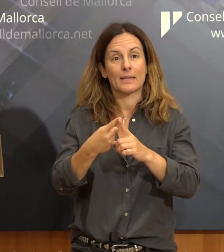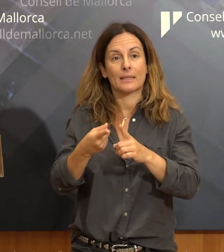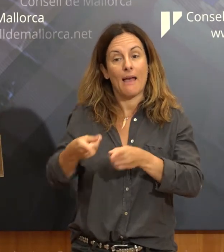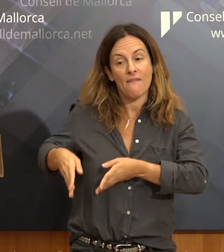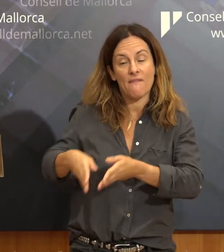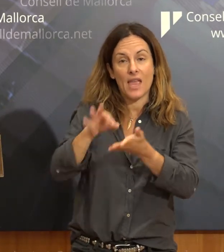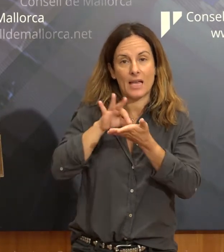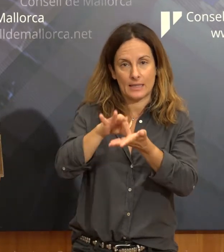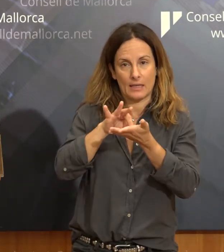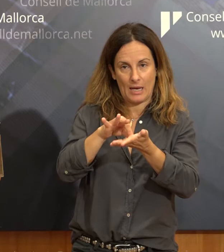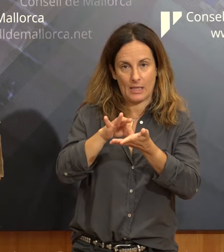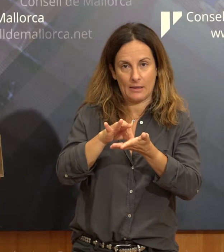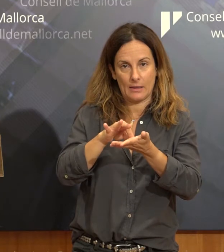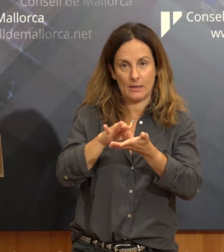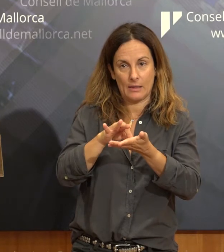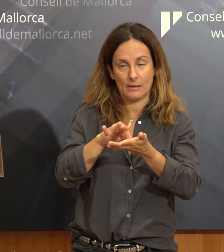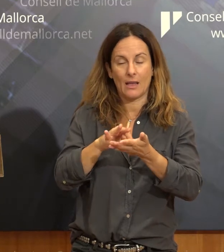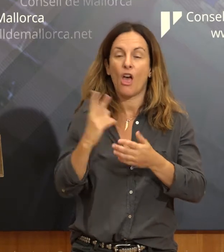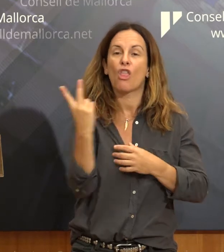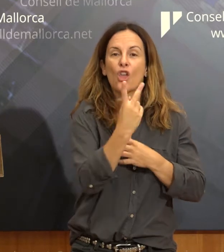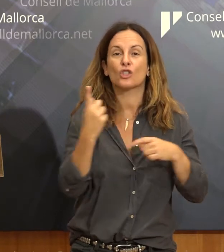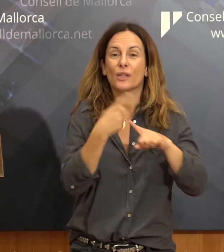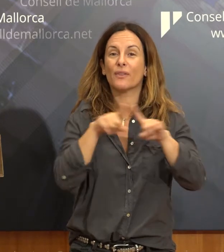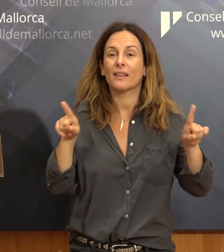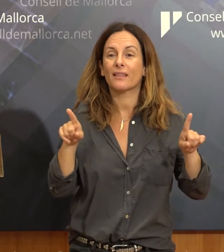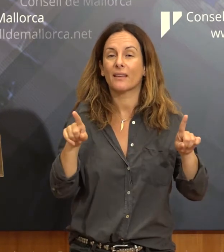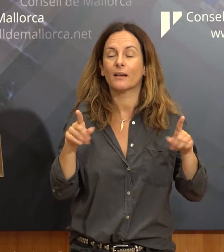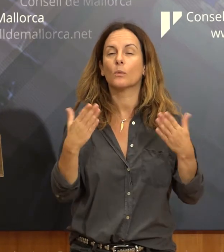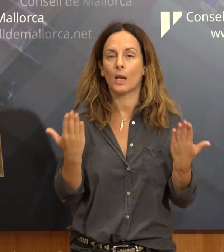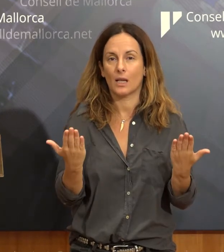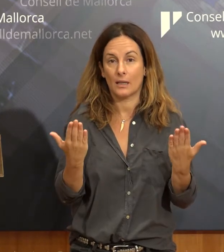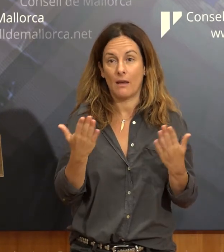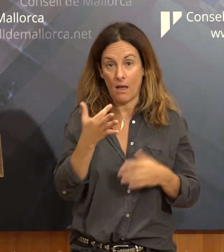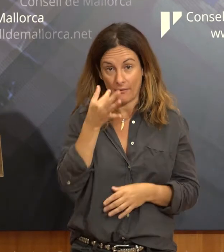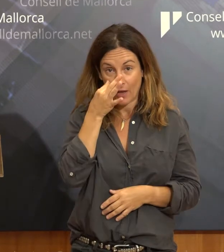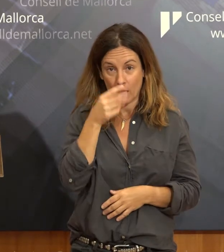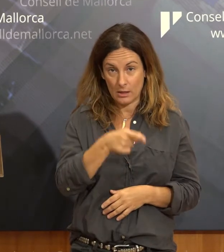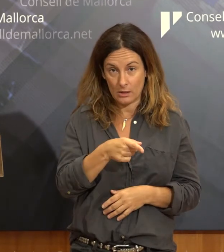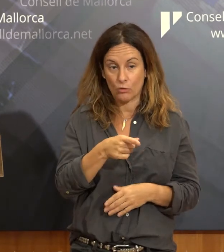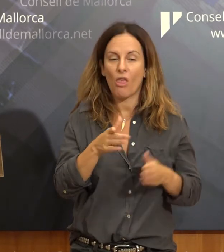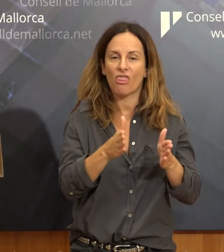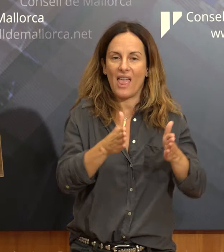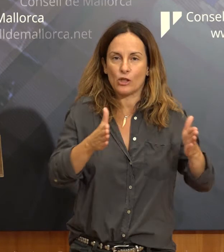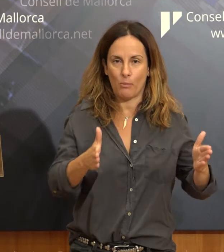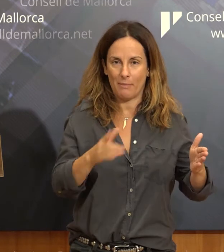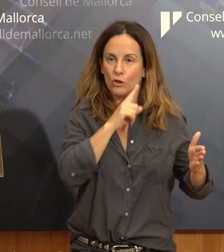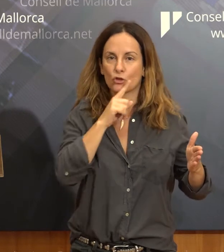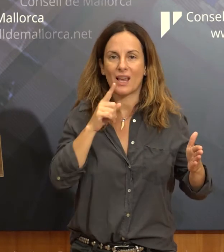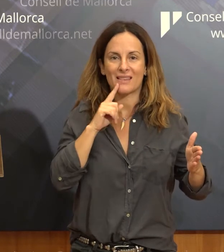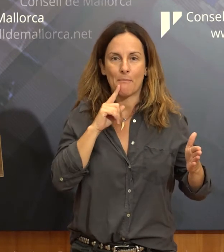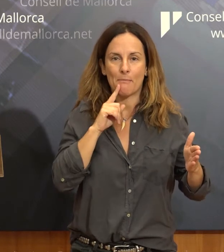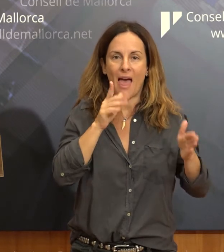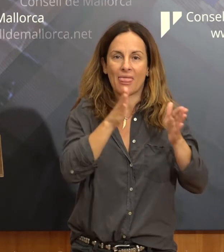faria servir com a via de servei. La gran diferència amb aquest projecte és que de veres això és un desdoblament. Això sí és